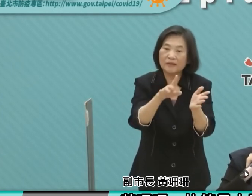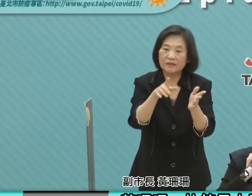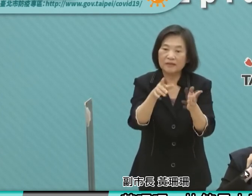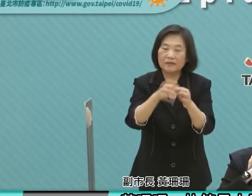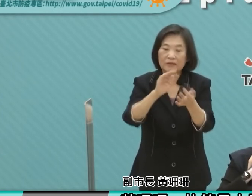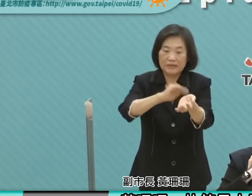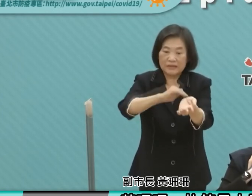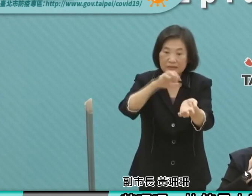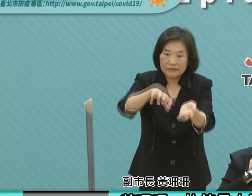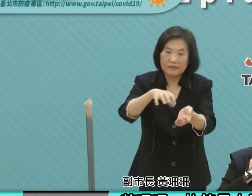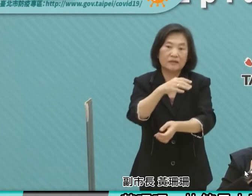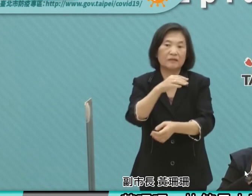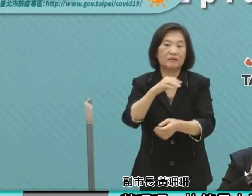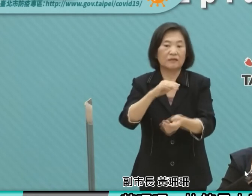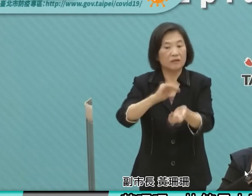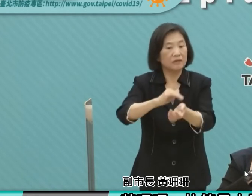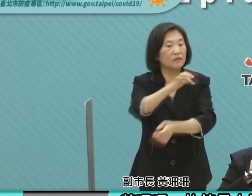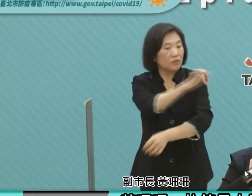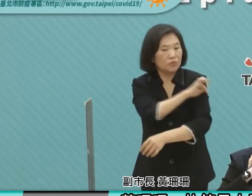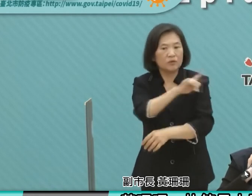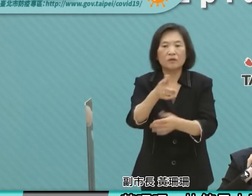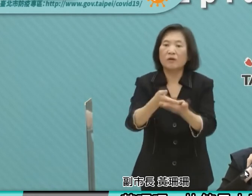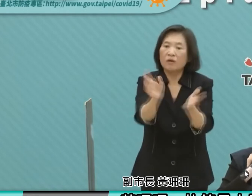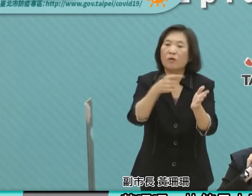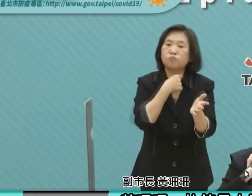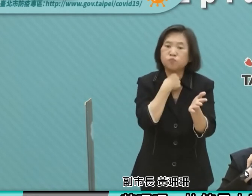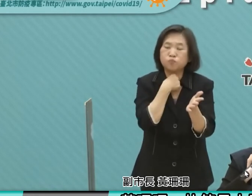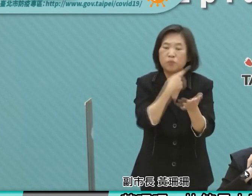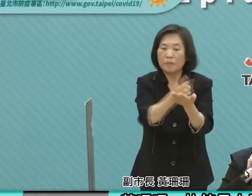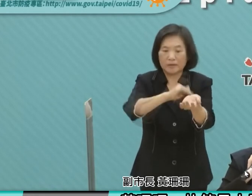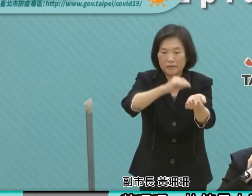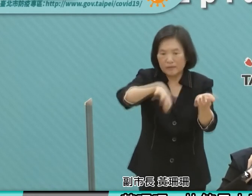关医疗人员的快筛剂，也